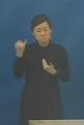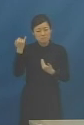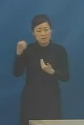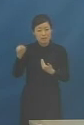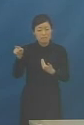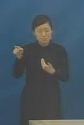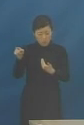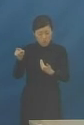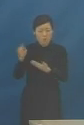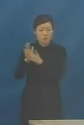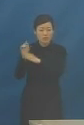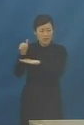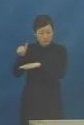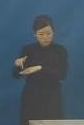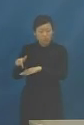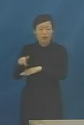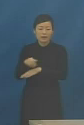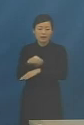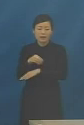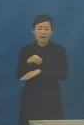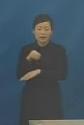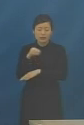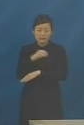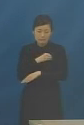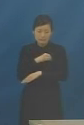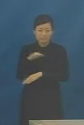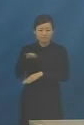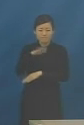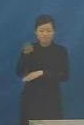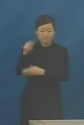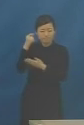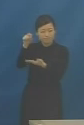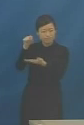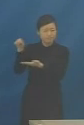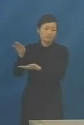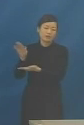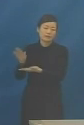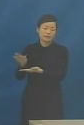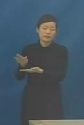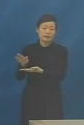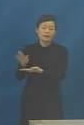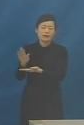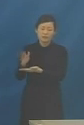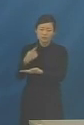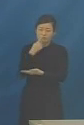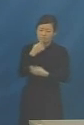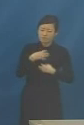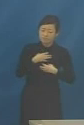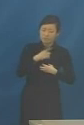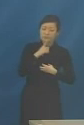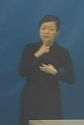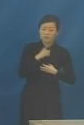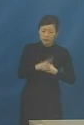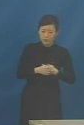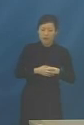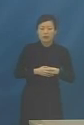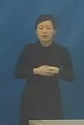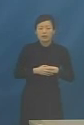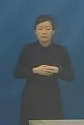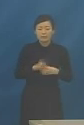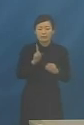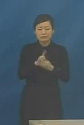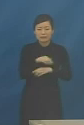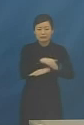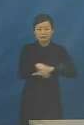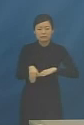あの委員の皆さんからも出ておりましたで私取って嫌悪しておりますのはやはりあの対策はておくれ